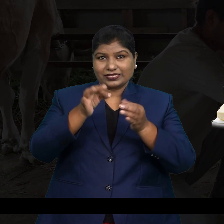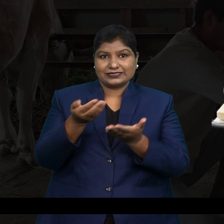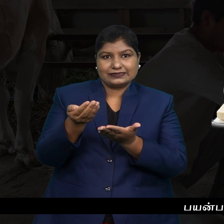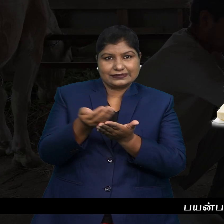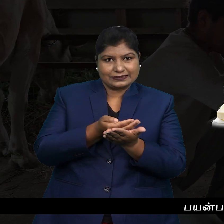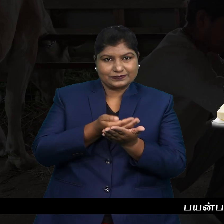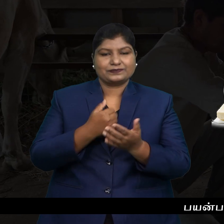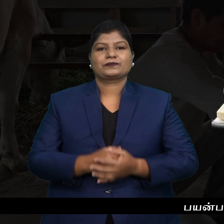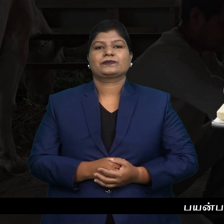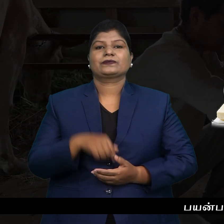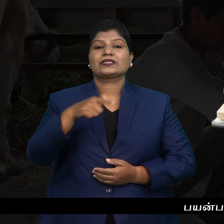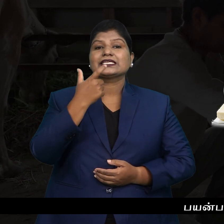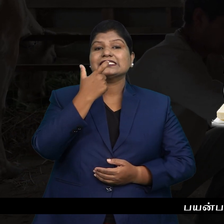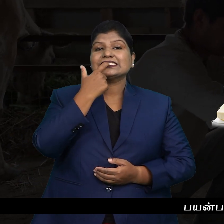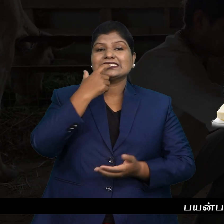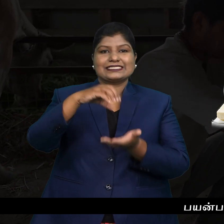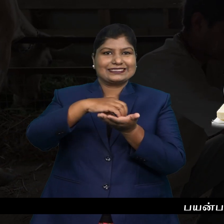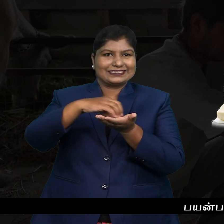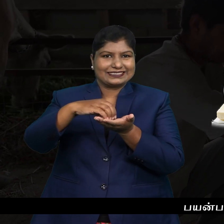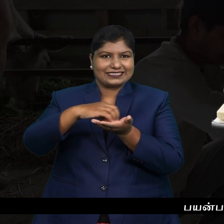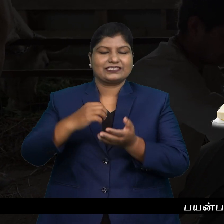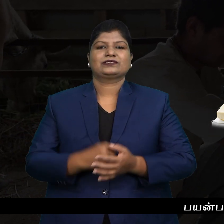உலகம் முழுவதும் பயன்படுத்தப்படுகின்றன.